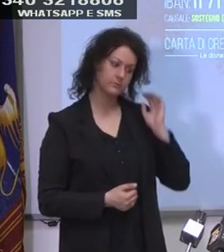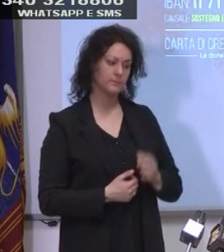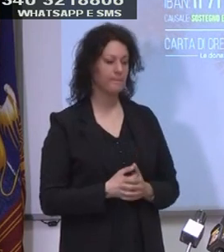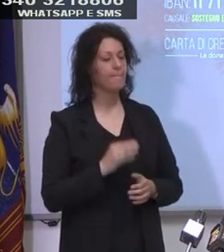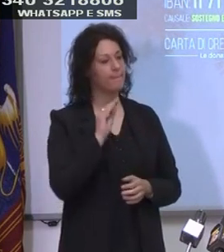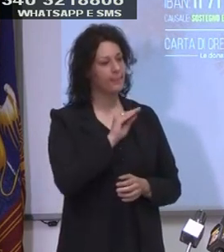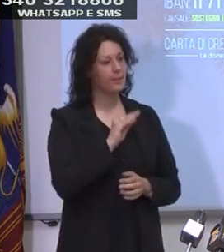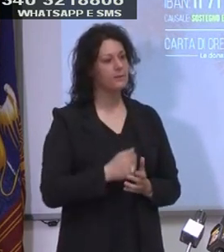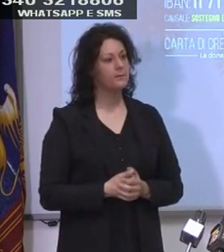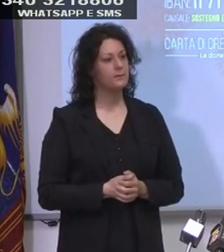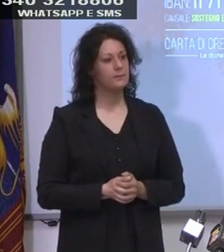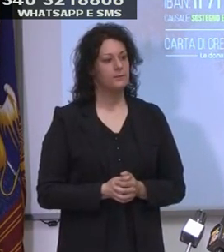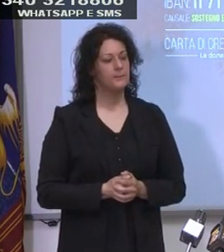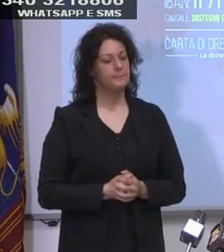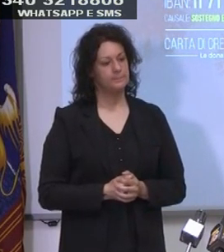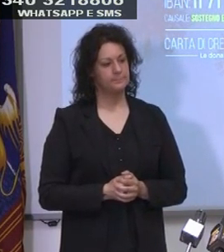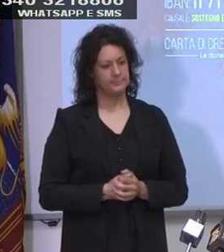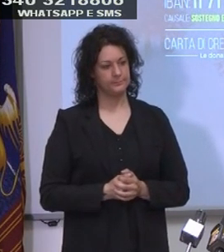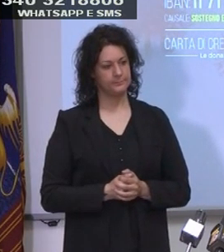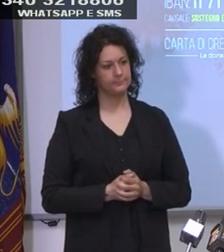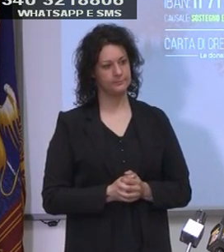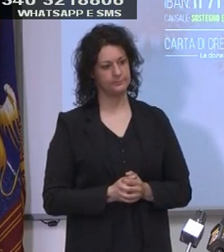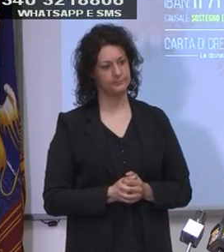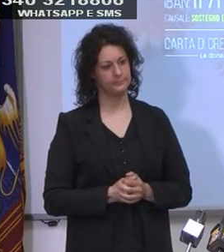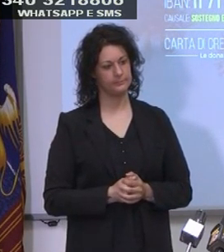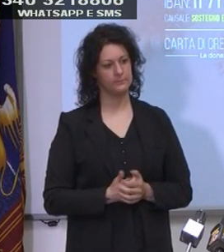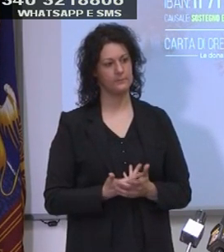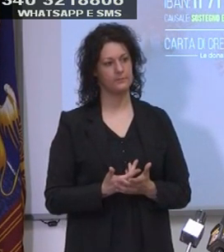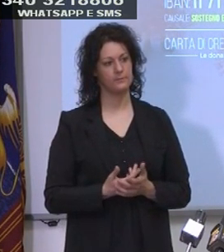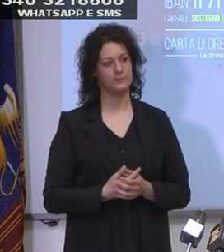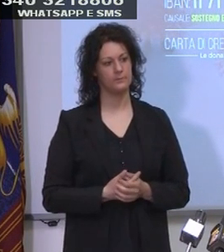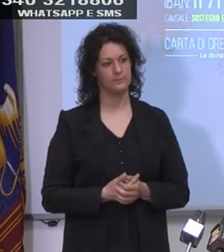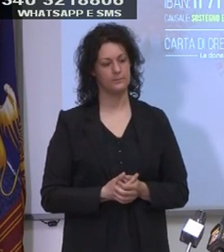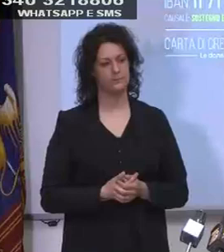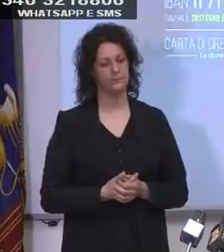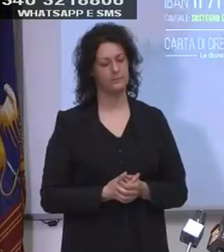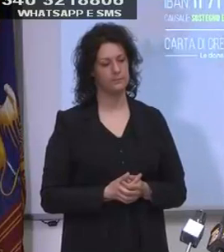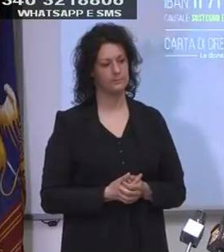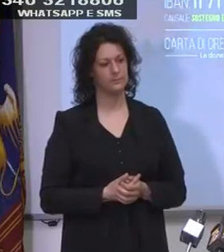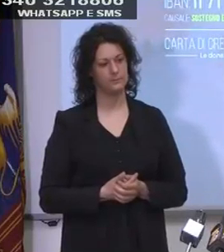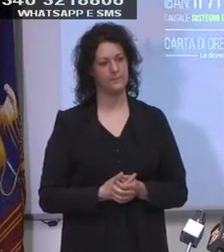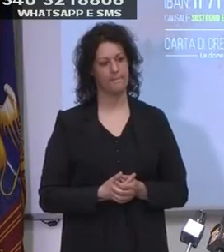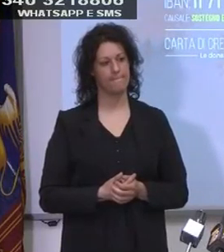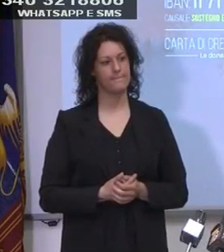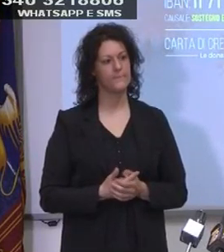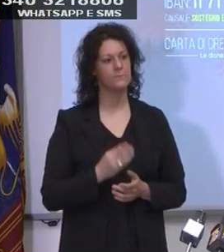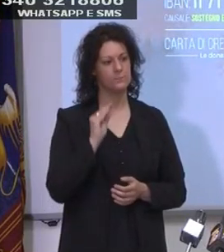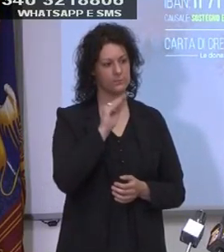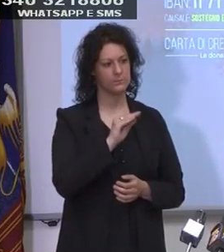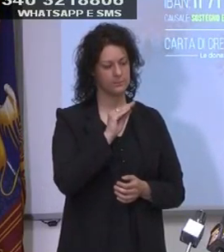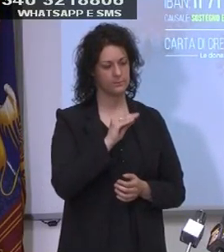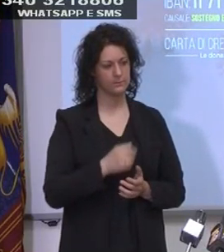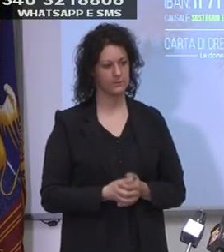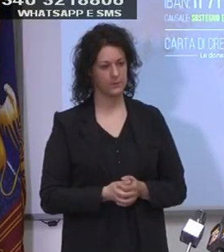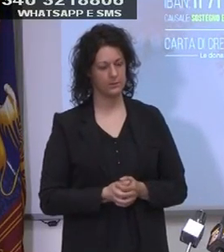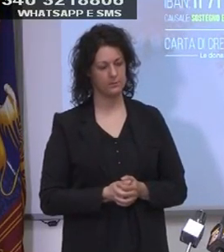Molti colleghi fanno la stessa domanda, quindi mi arrogherò il diritto di unirle. Uno, cosa pensa,